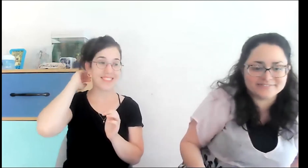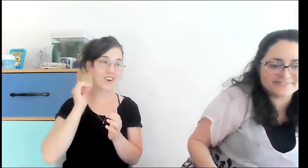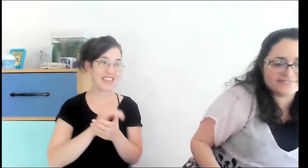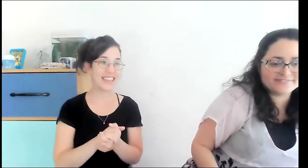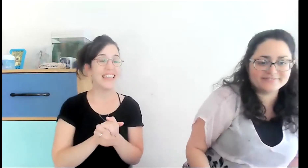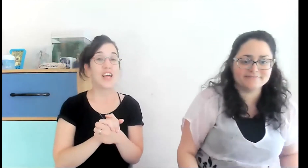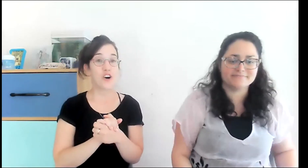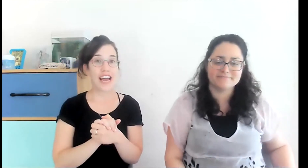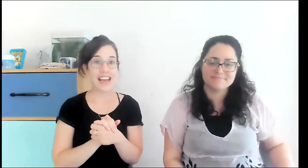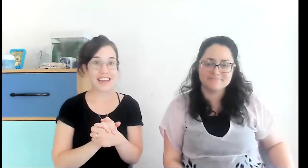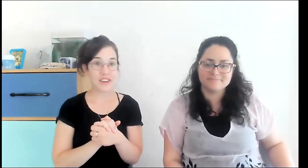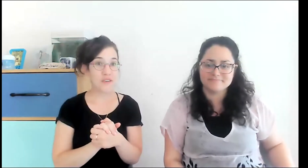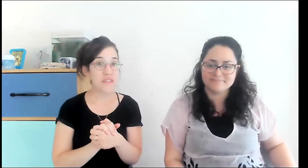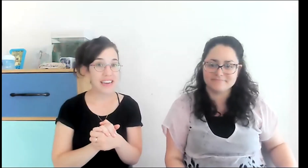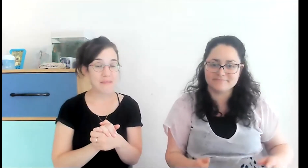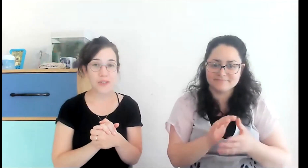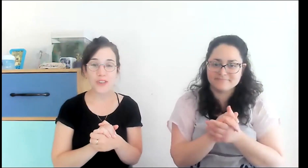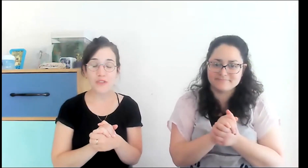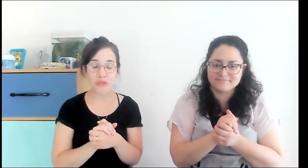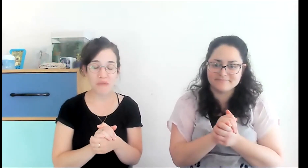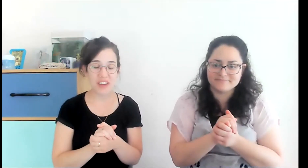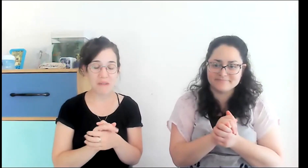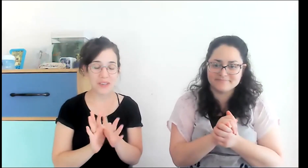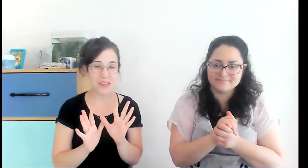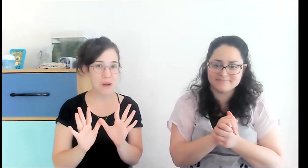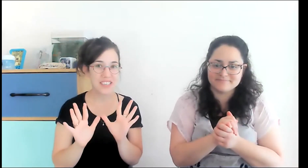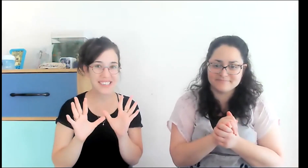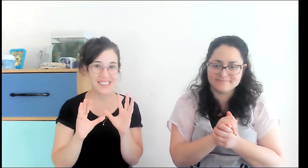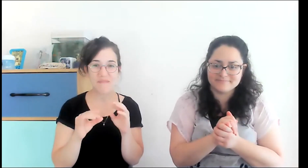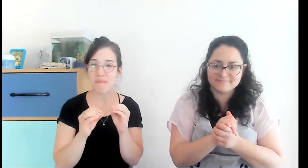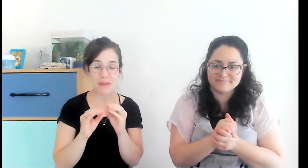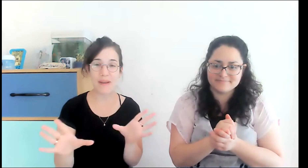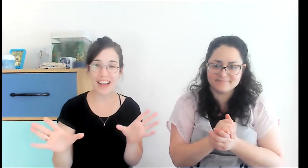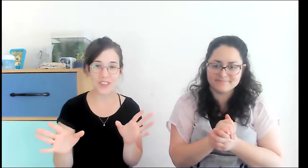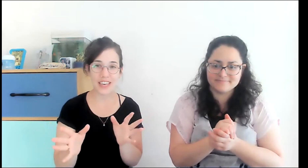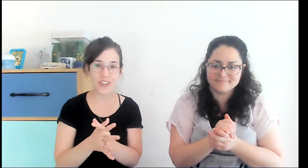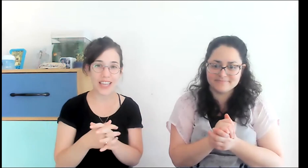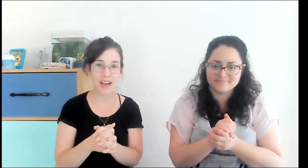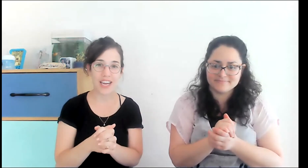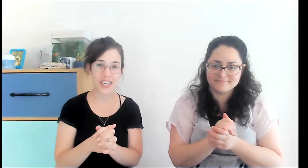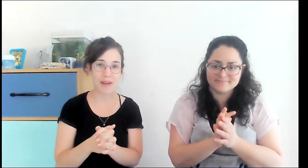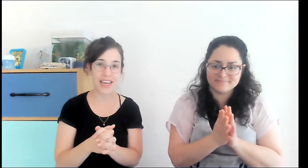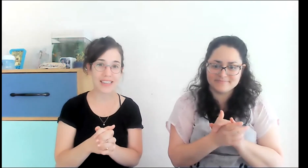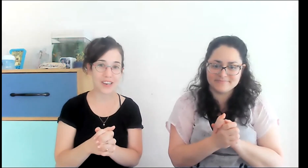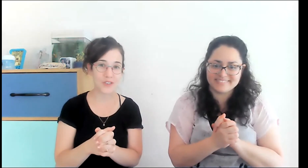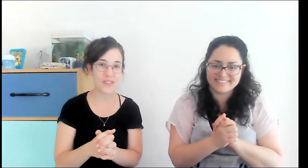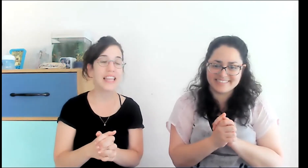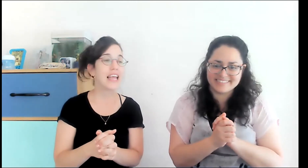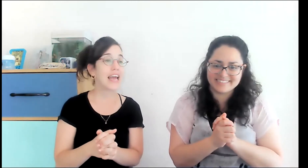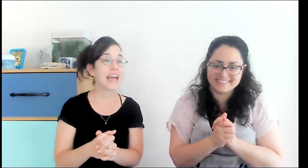נכון. אוקיי, יופי, אתם פשוט אלופים, ואני ממש ממש ממש... באמת מרגש אותי לראות אתכם ככה שרים יחד איתנו.